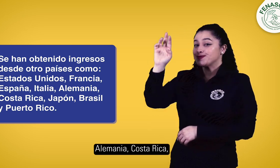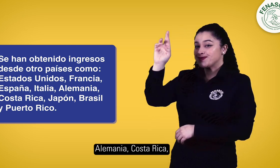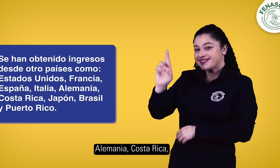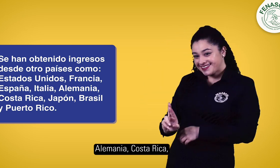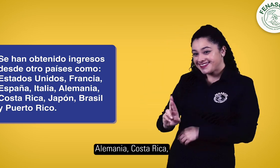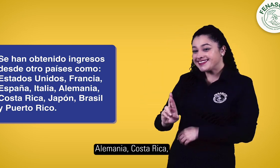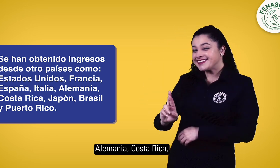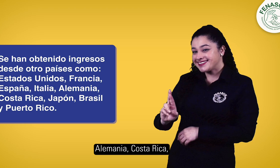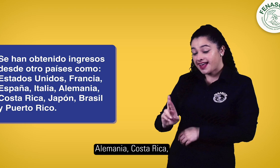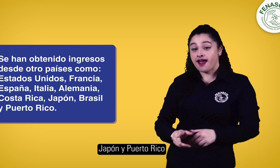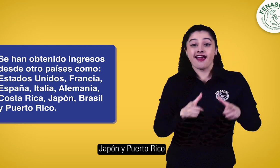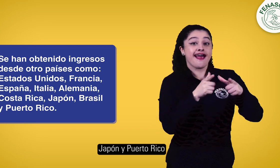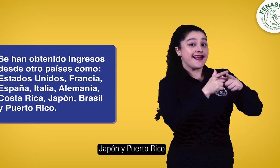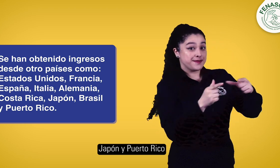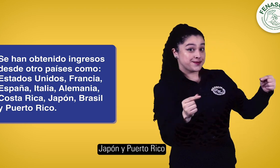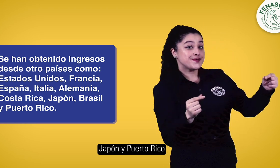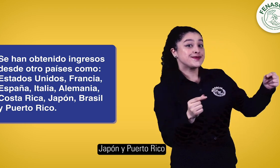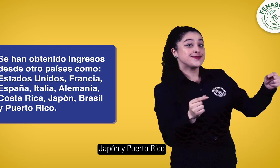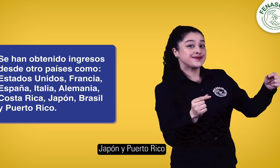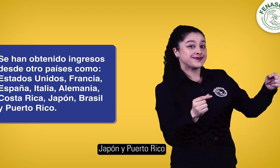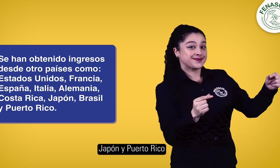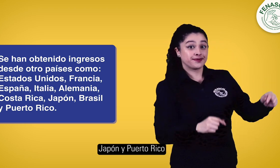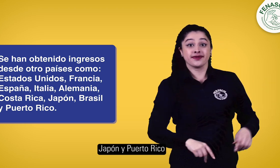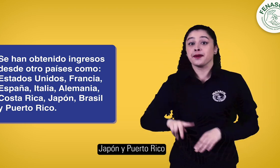Costa Rica, Japón y Puerto Rico.